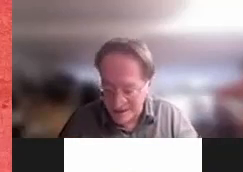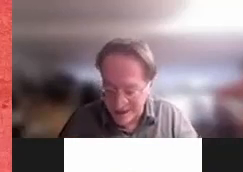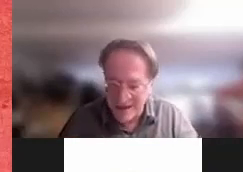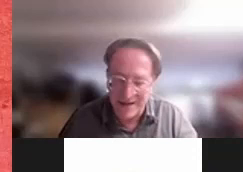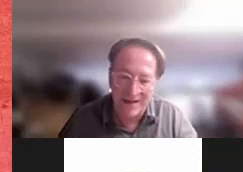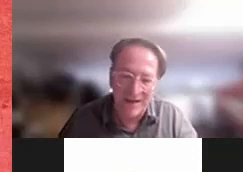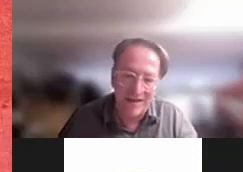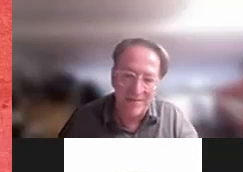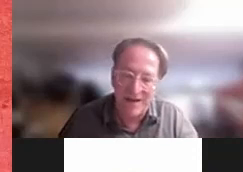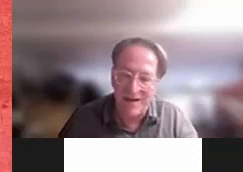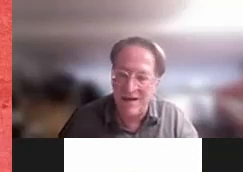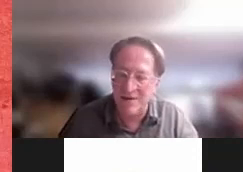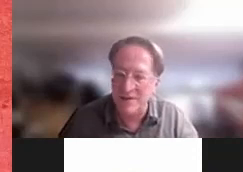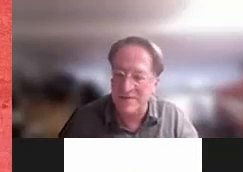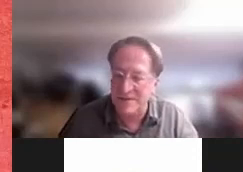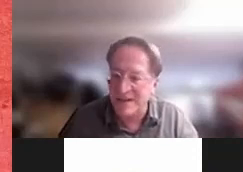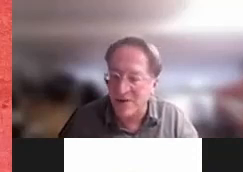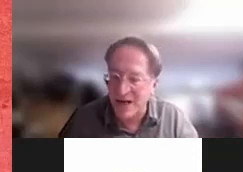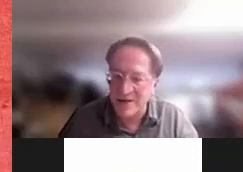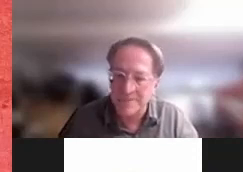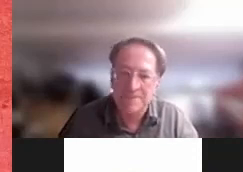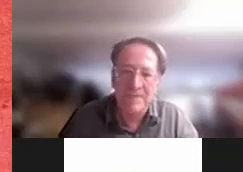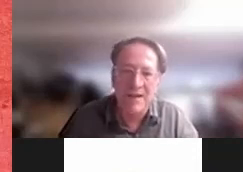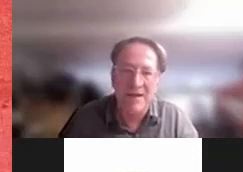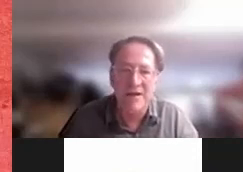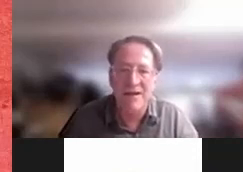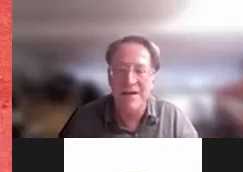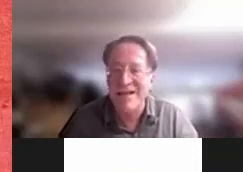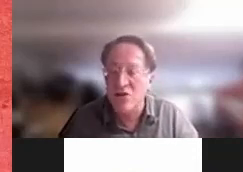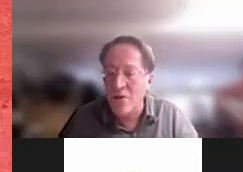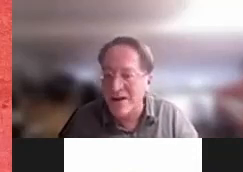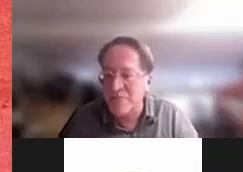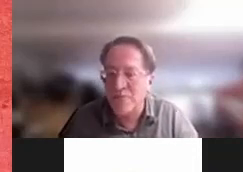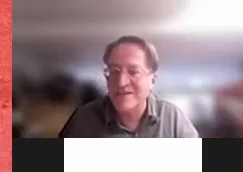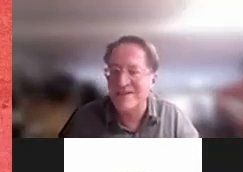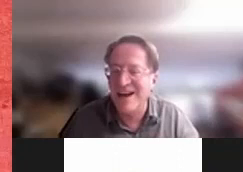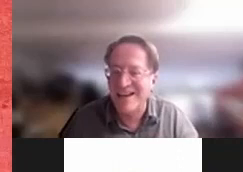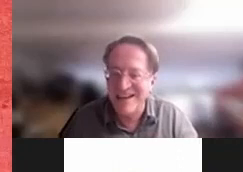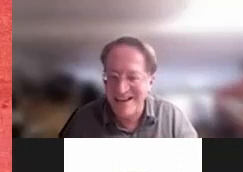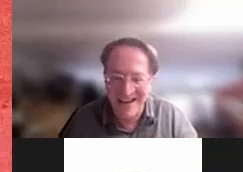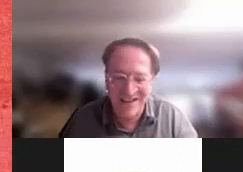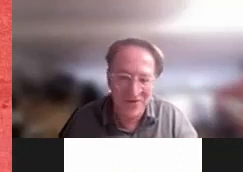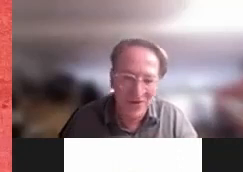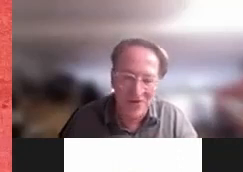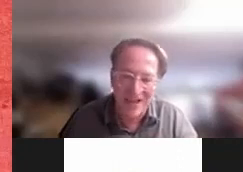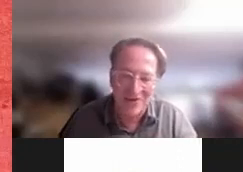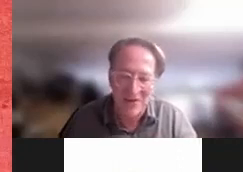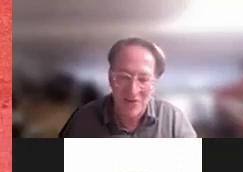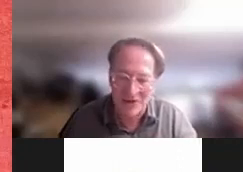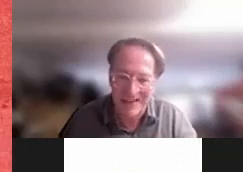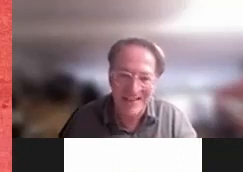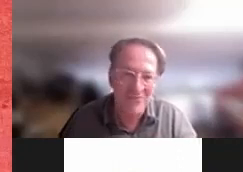podrían hacer de manera pues física o real. Innovar, pues aquí es otro de los